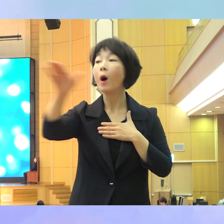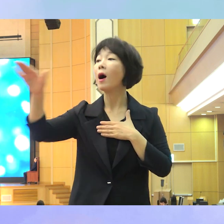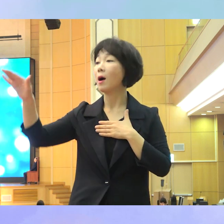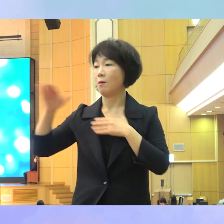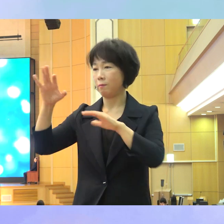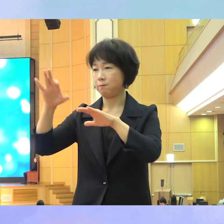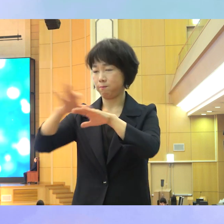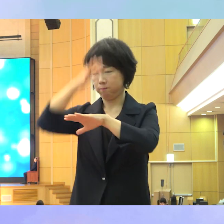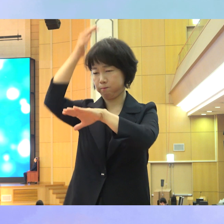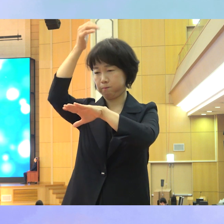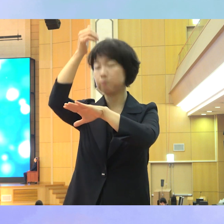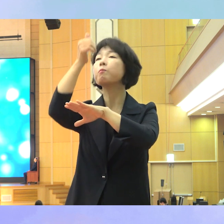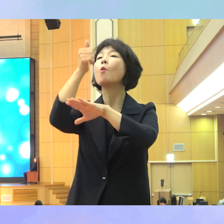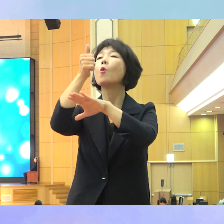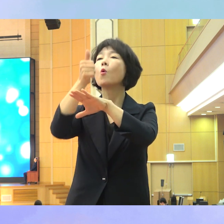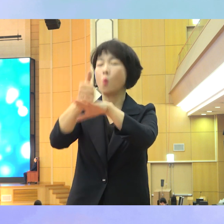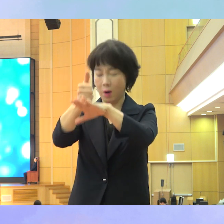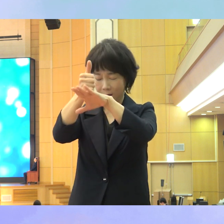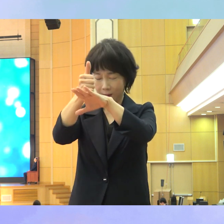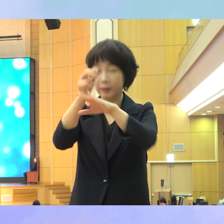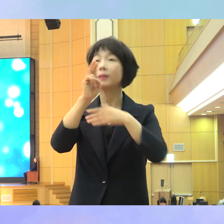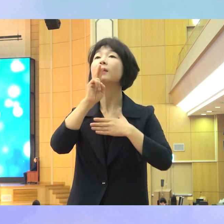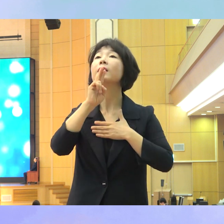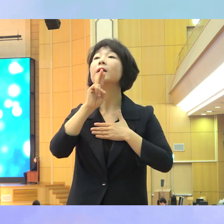우리 왕이여,